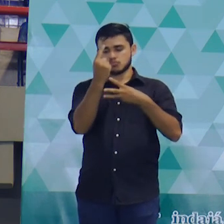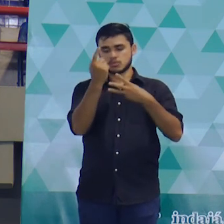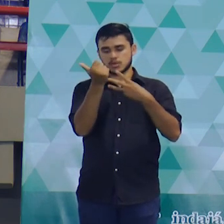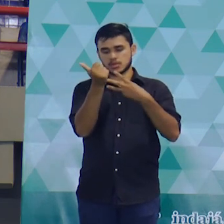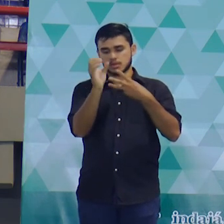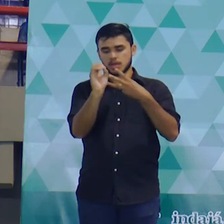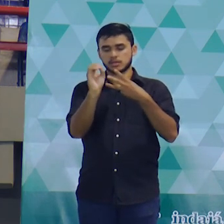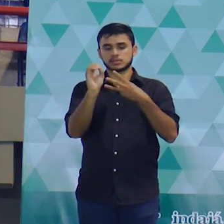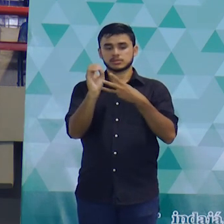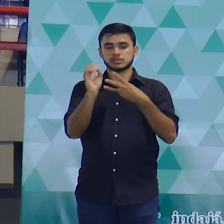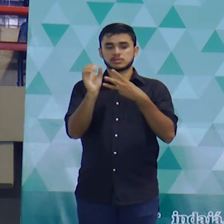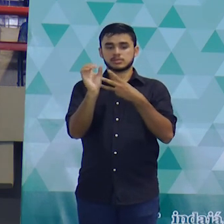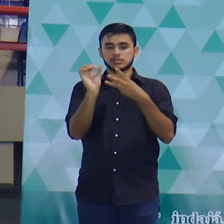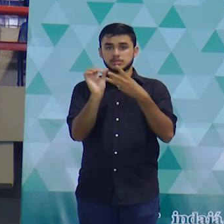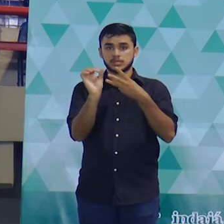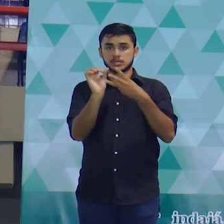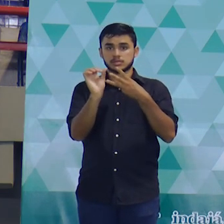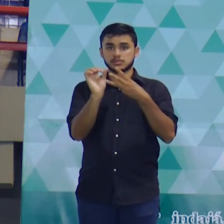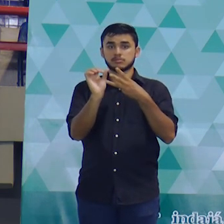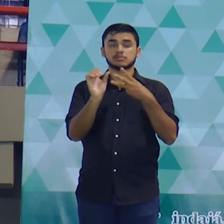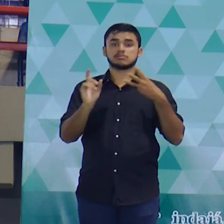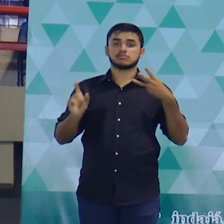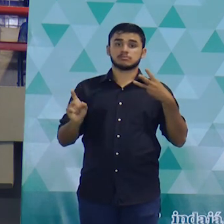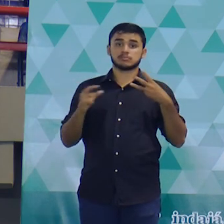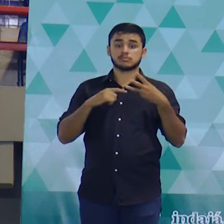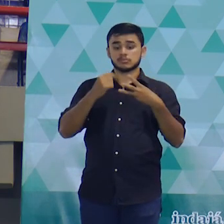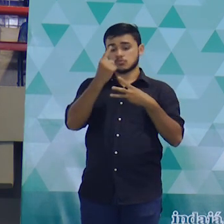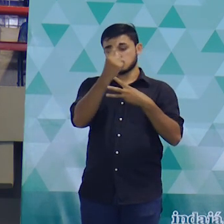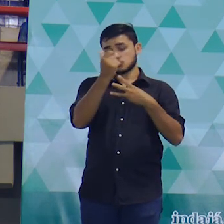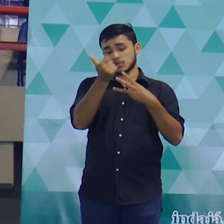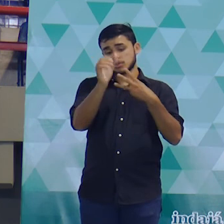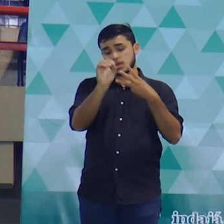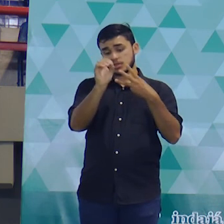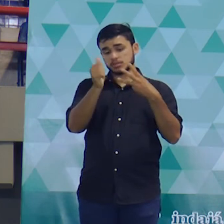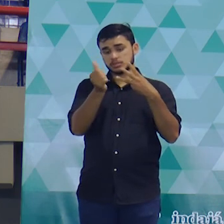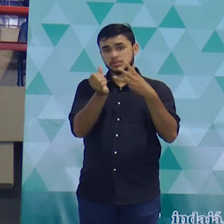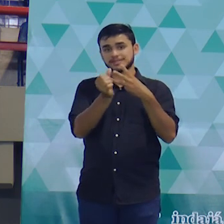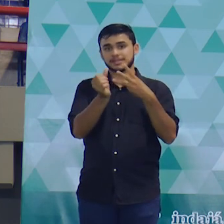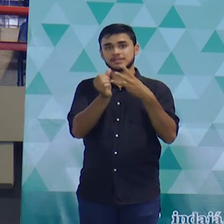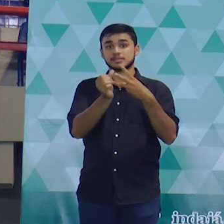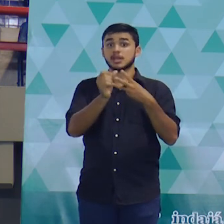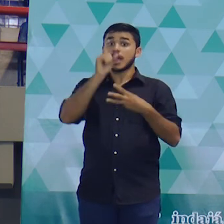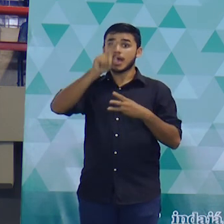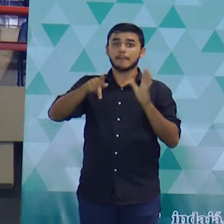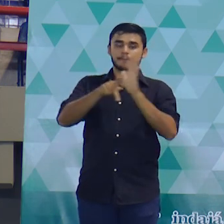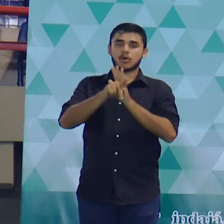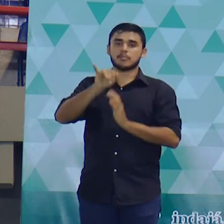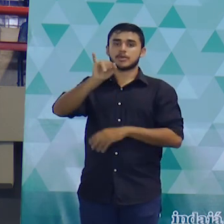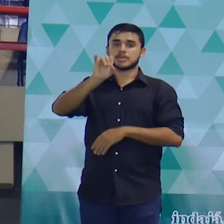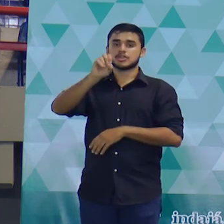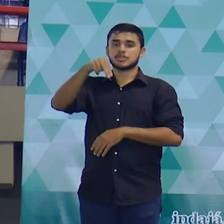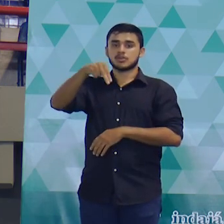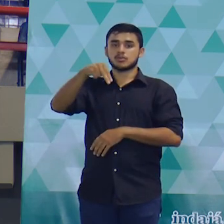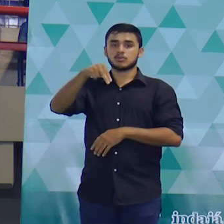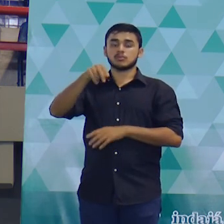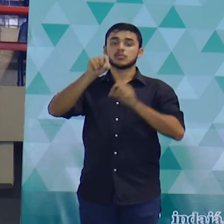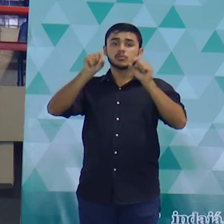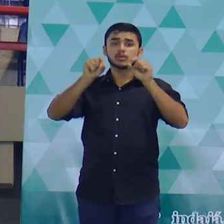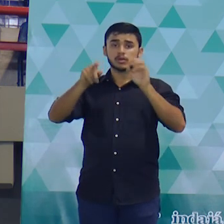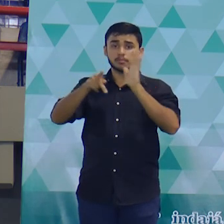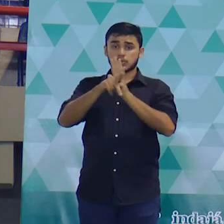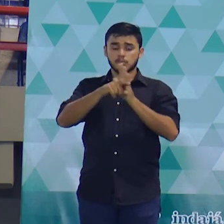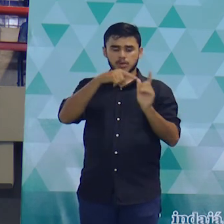Essa é a proporção. 1 para 10 para 6. Em mol. Como a questão está pedindo